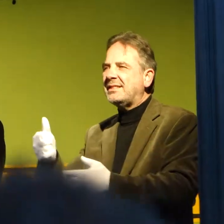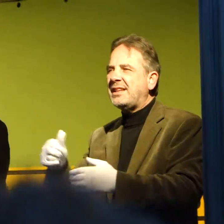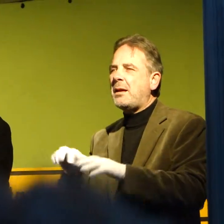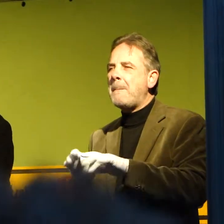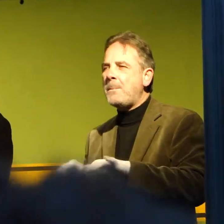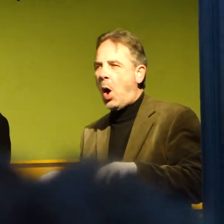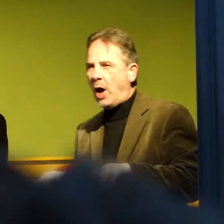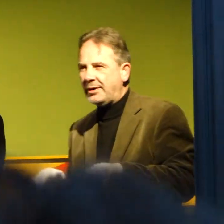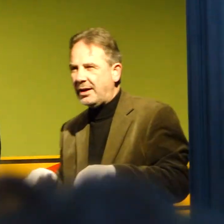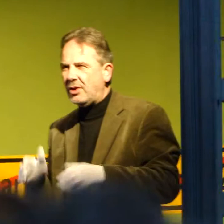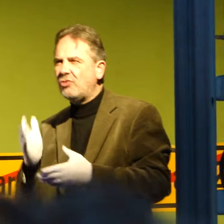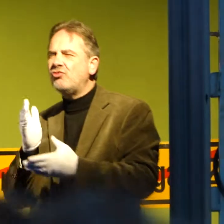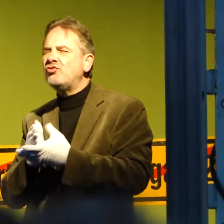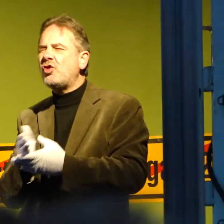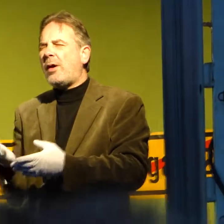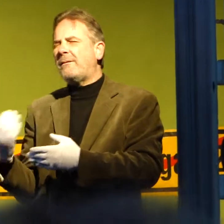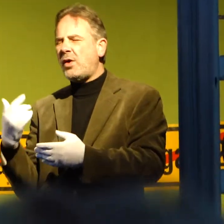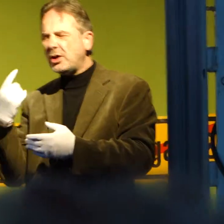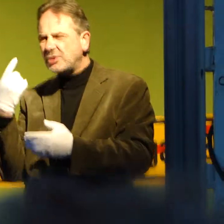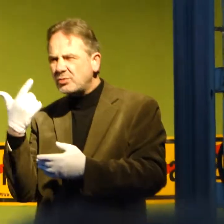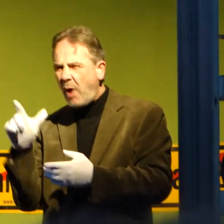vor 12 Jahren...